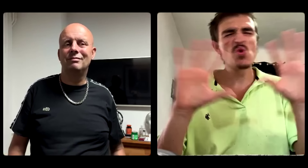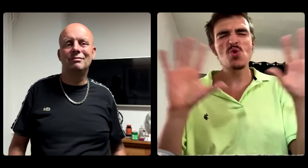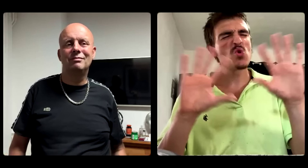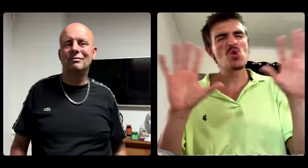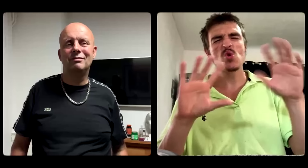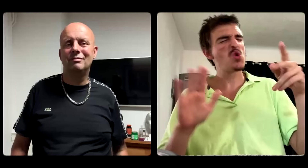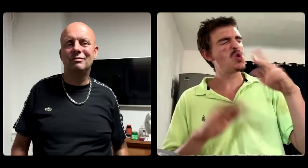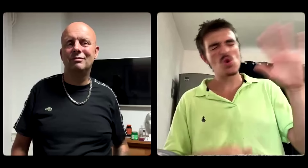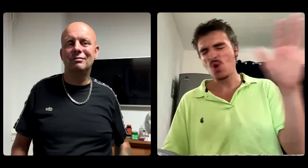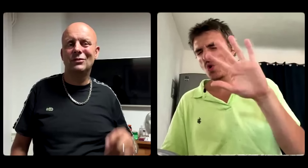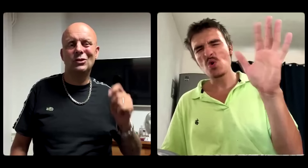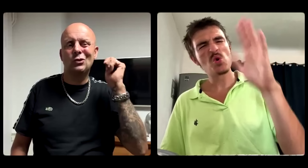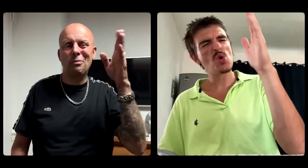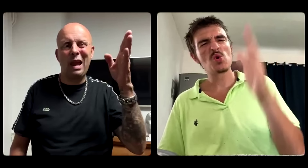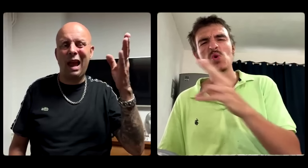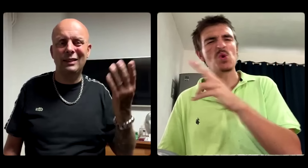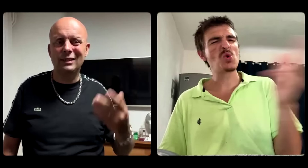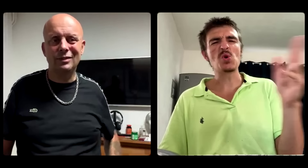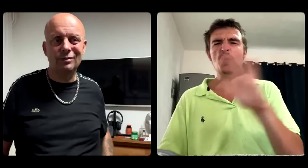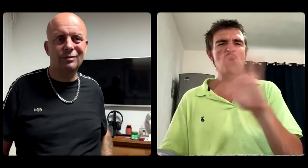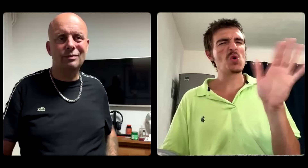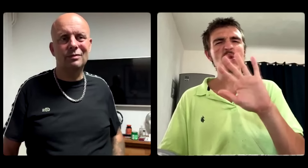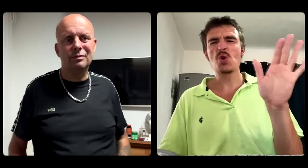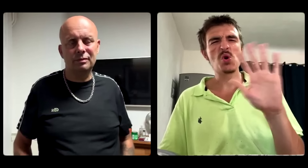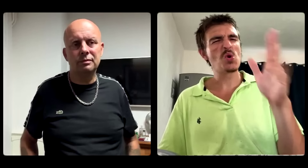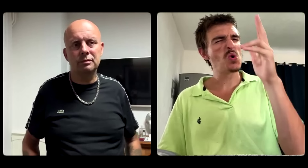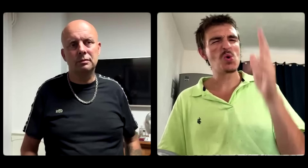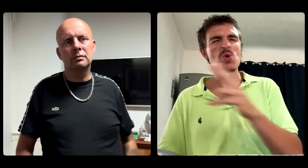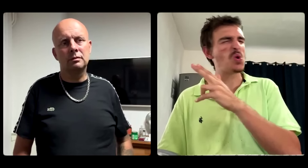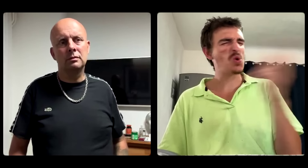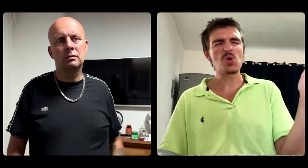Ja, ik probeer gewoon zo transparant mogelijk met je te zijn.